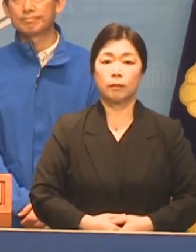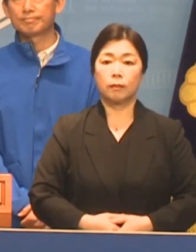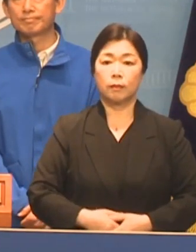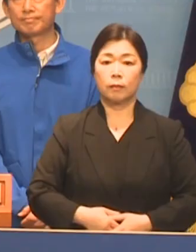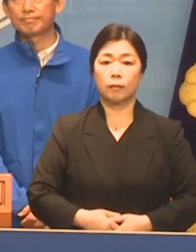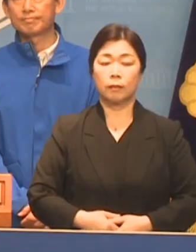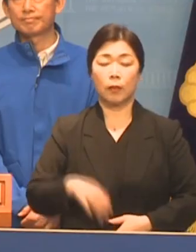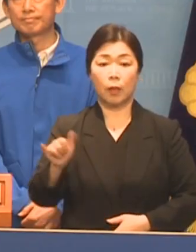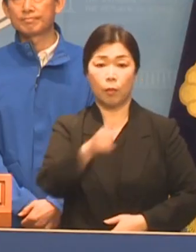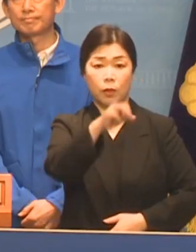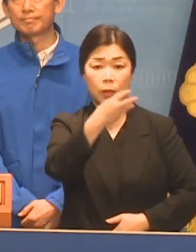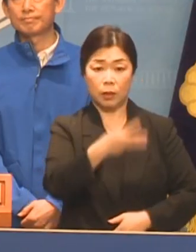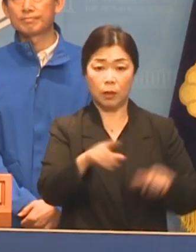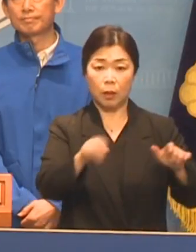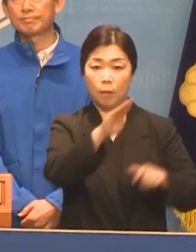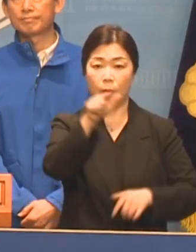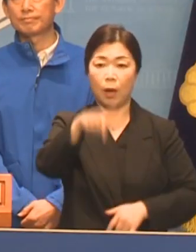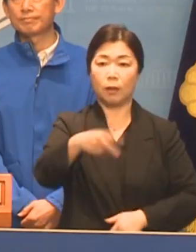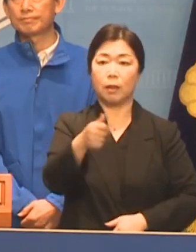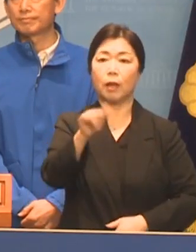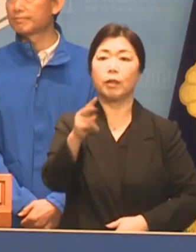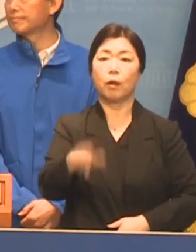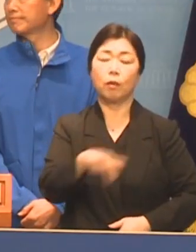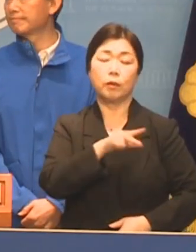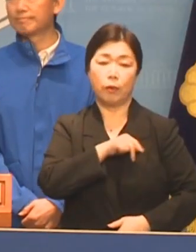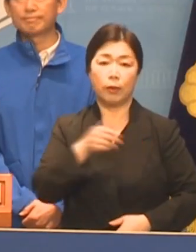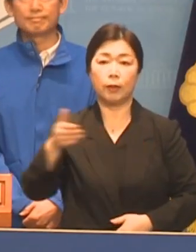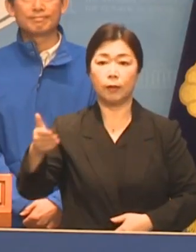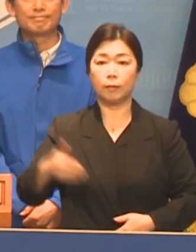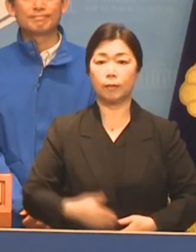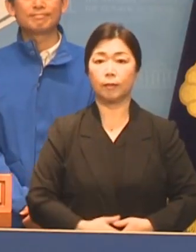더불어민주당 김포시을 박상혁 국회의원입니다.